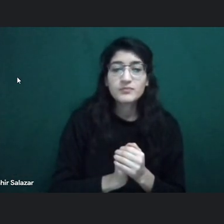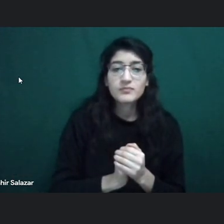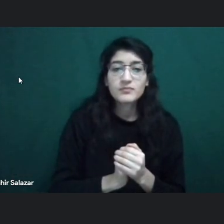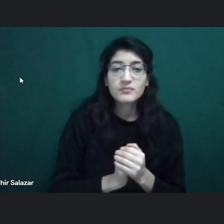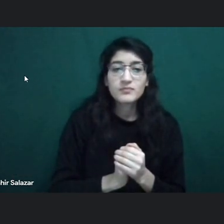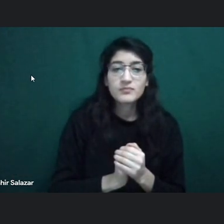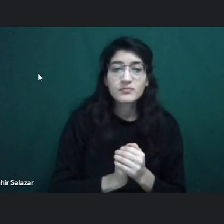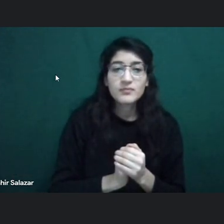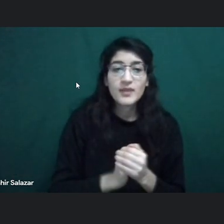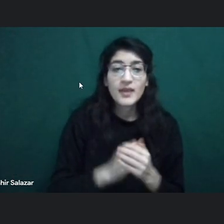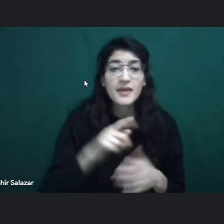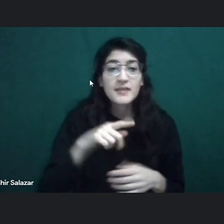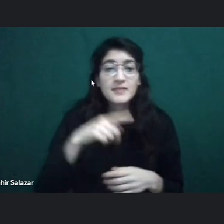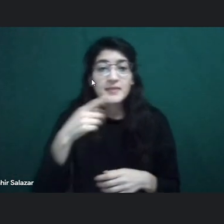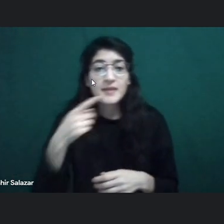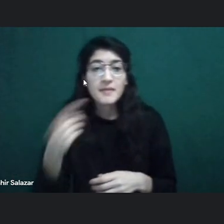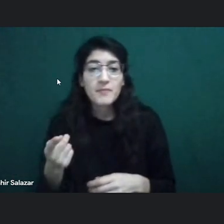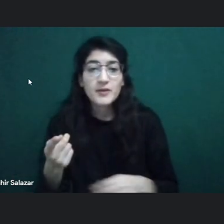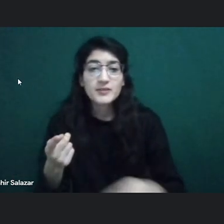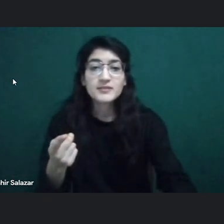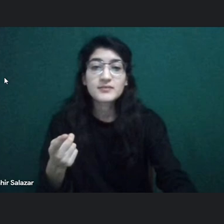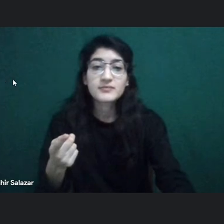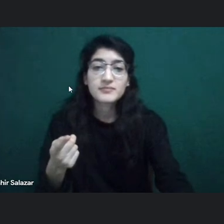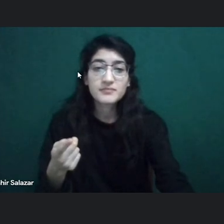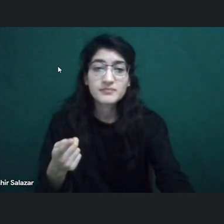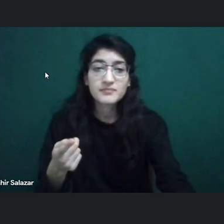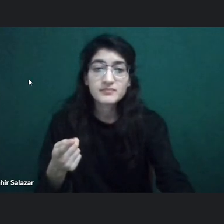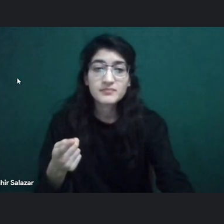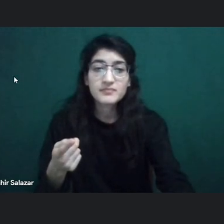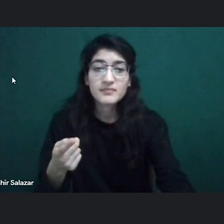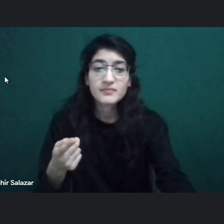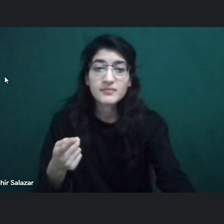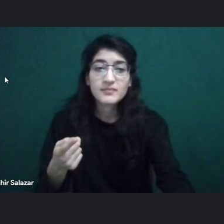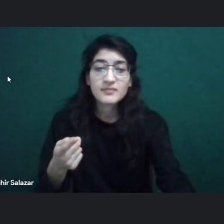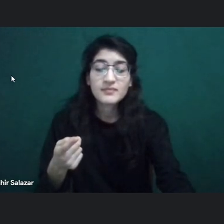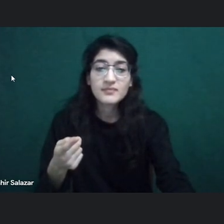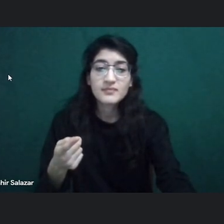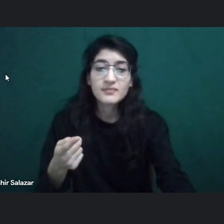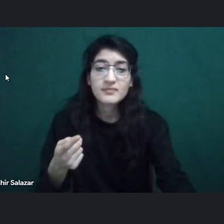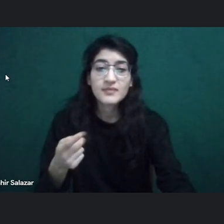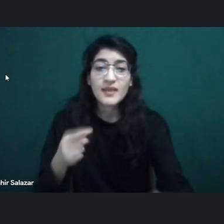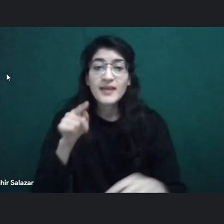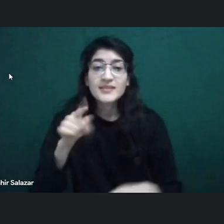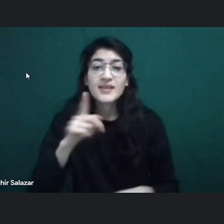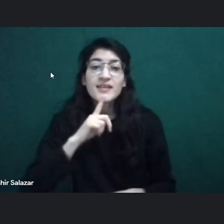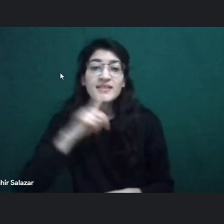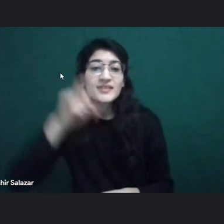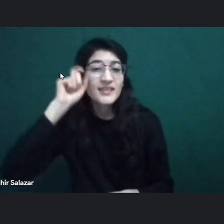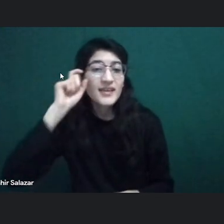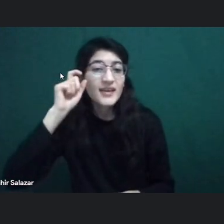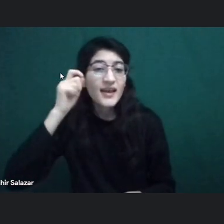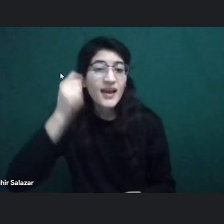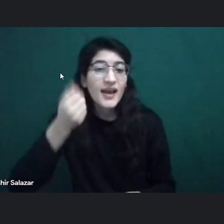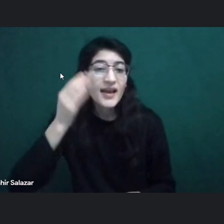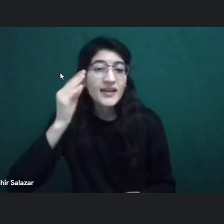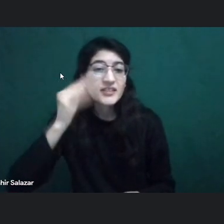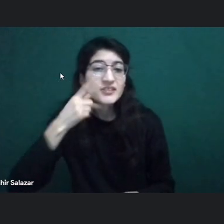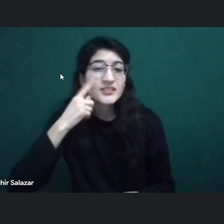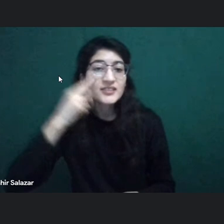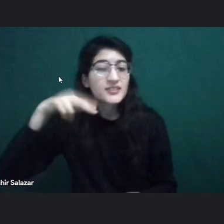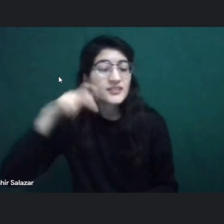that teaching staff in Africa, ahí es que está relacionado. ¿Está relacionado con el that o con el staff?